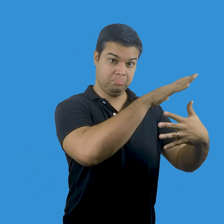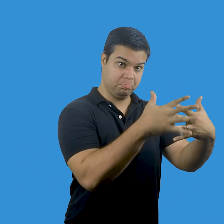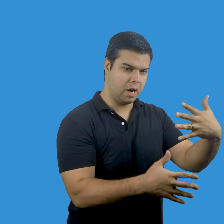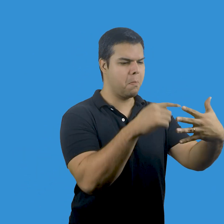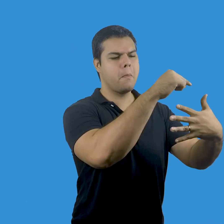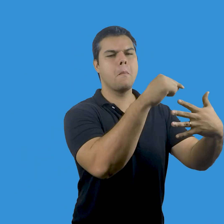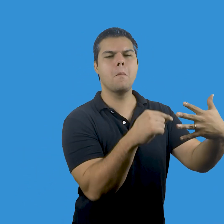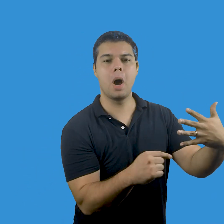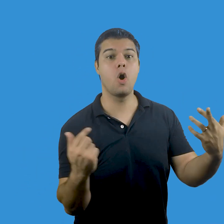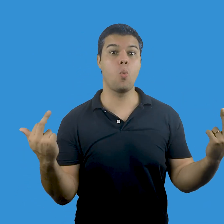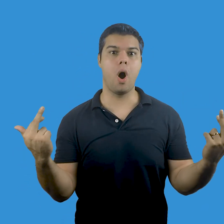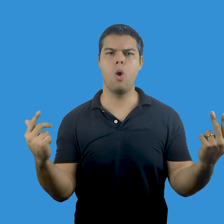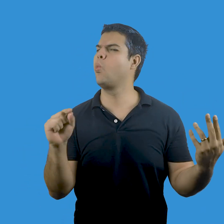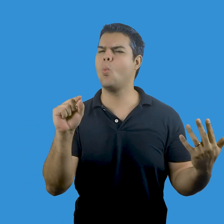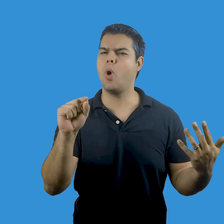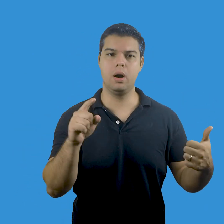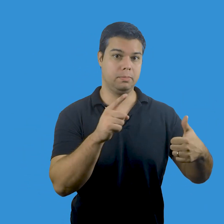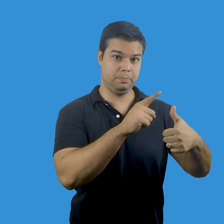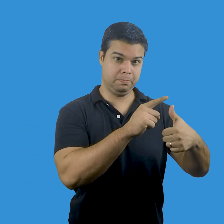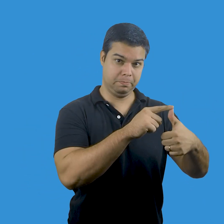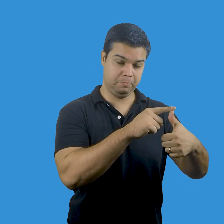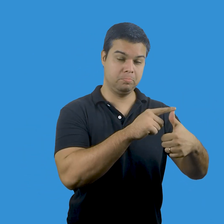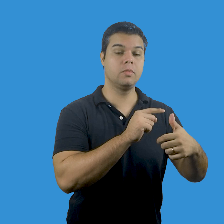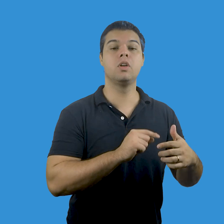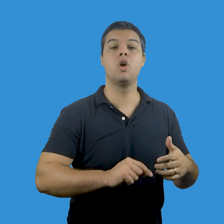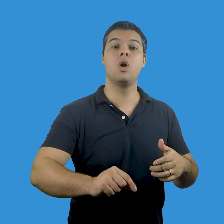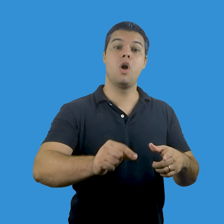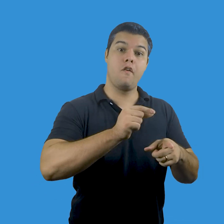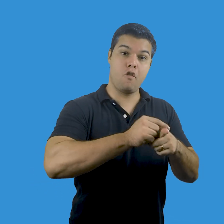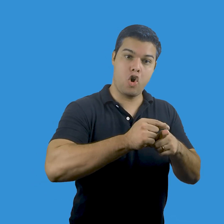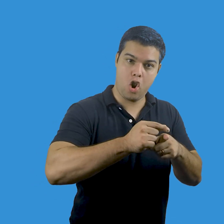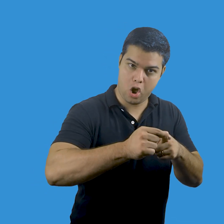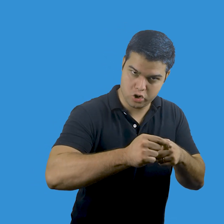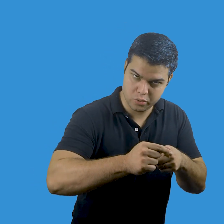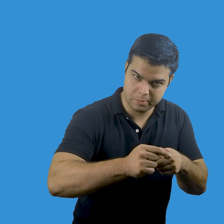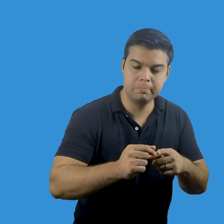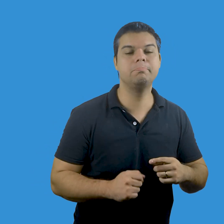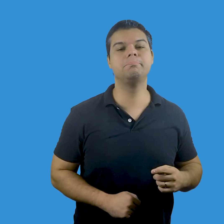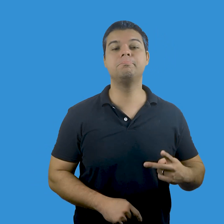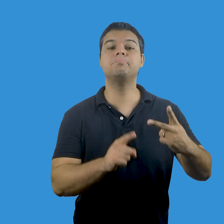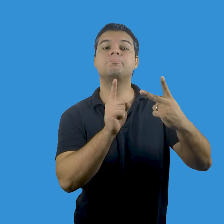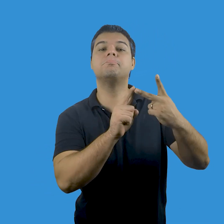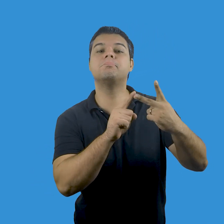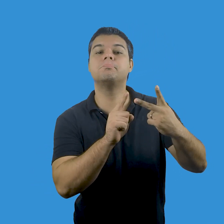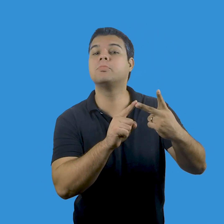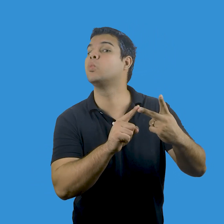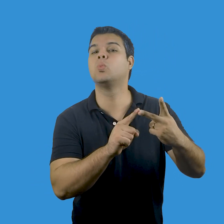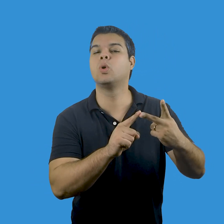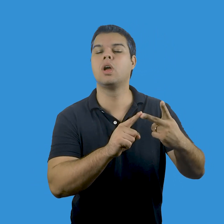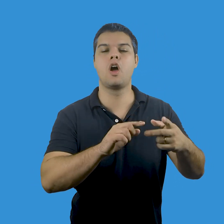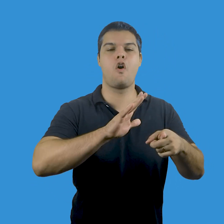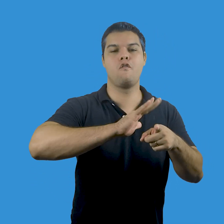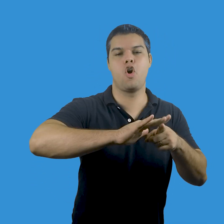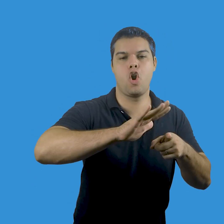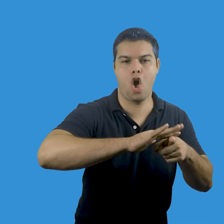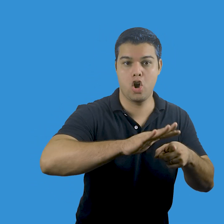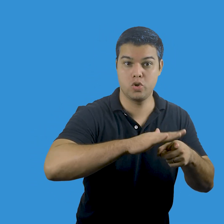fonológicos, que são a configuração do sinal, os aspectos morfológicos, que se referem à estrutura